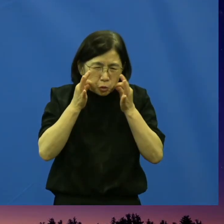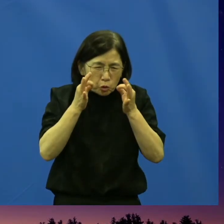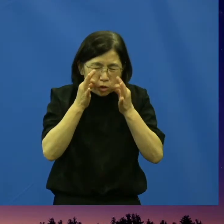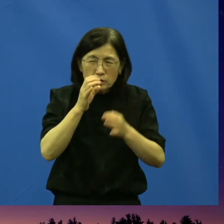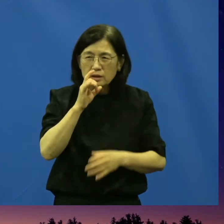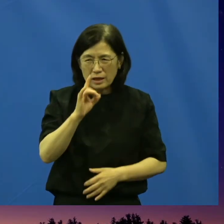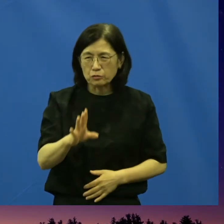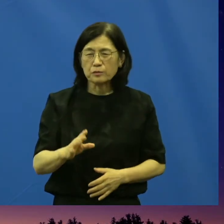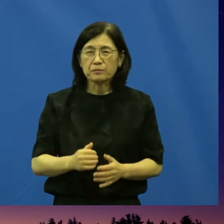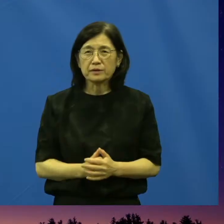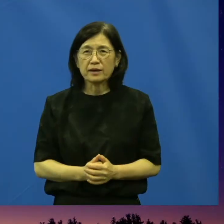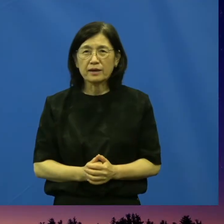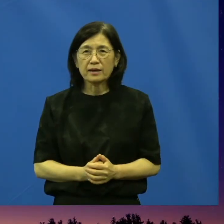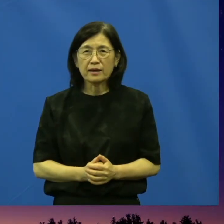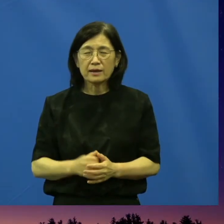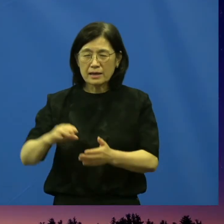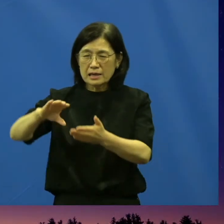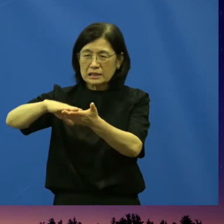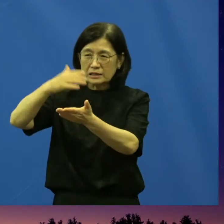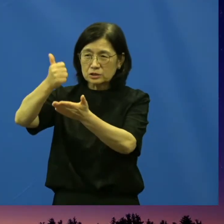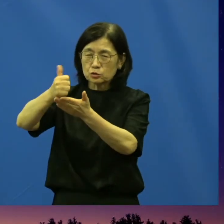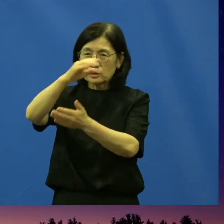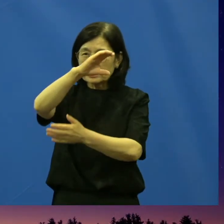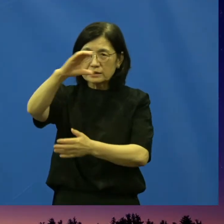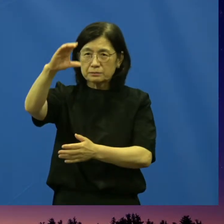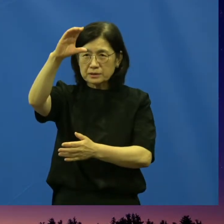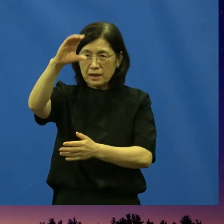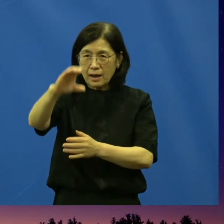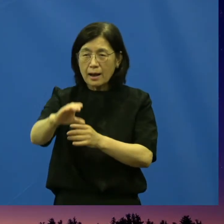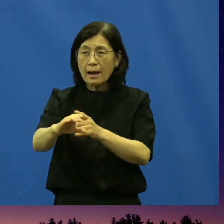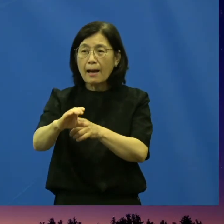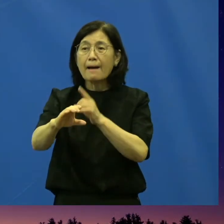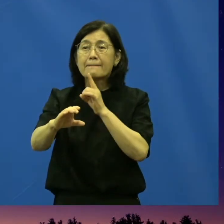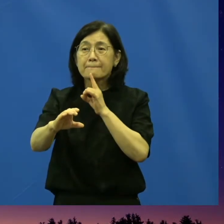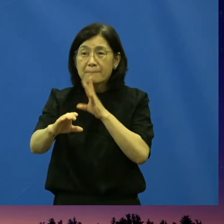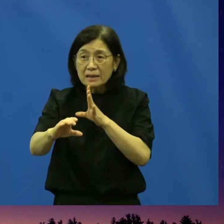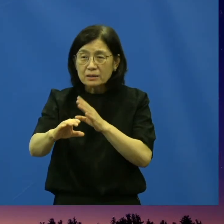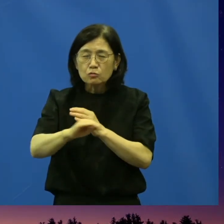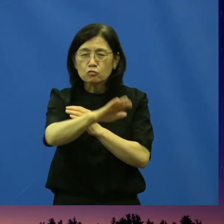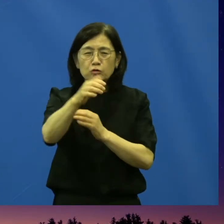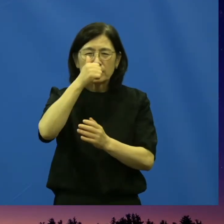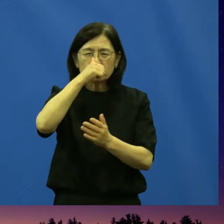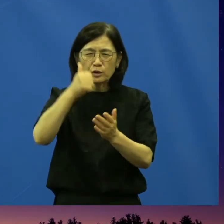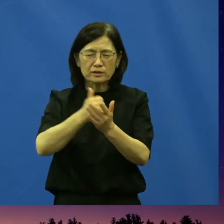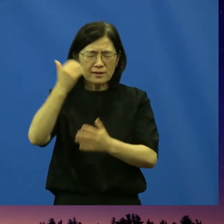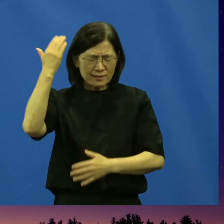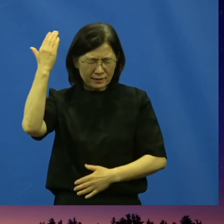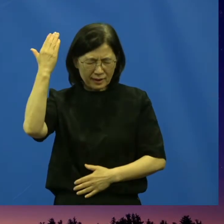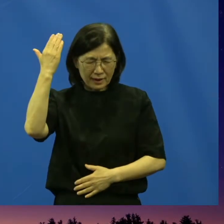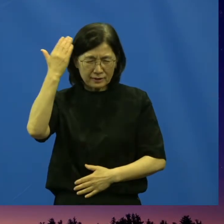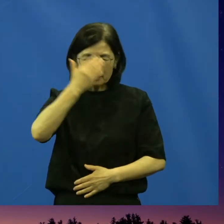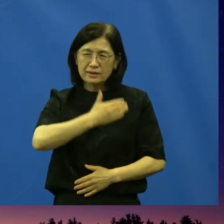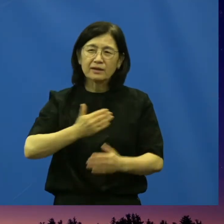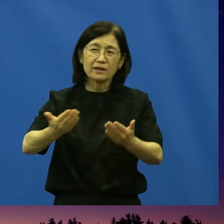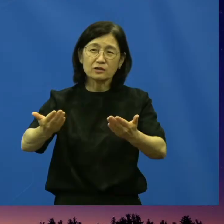거예요. 그리스도의 십자가밖에 없다는 거예요. 죄를 깨끗하게 하시는 것은 십자가밖에 없다는